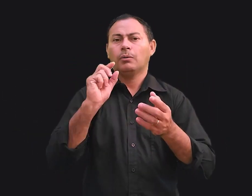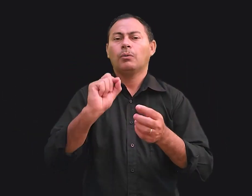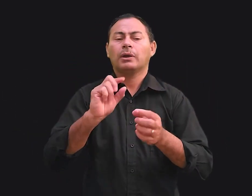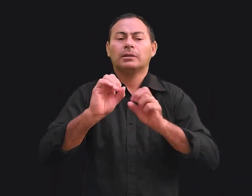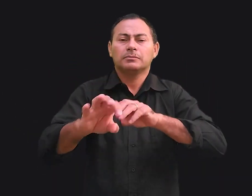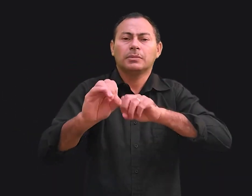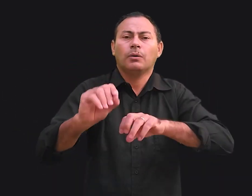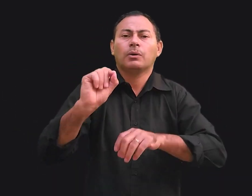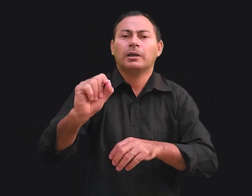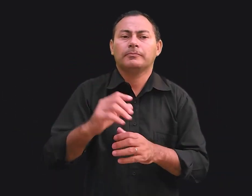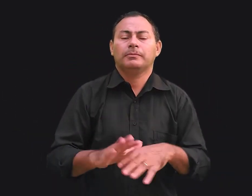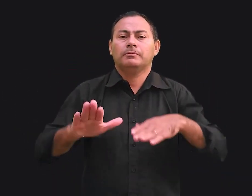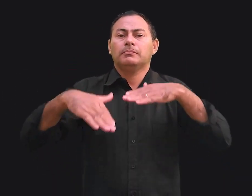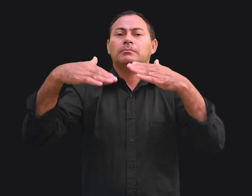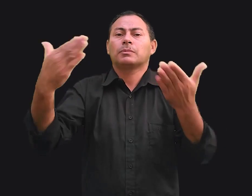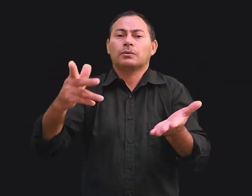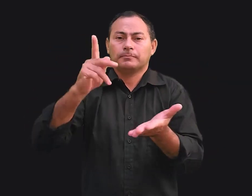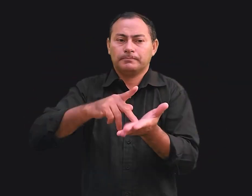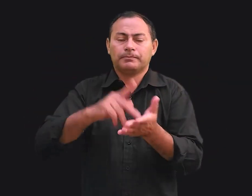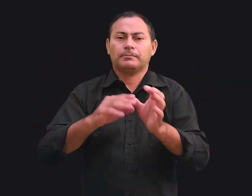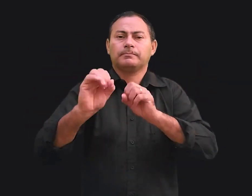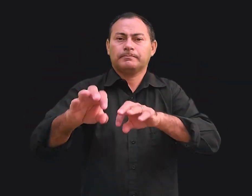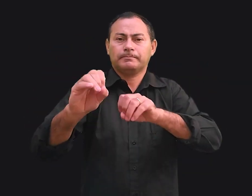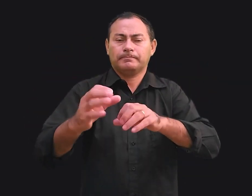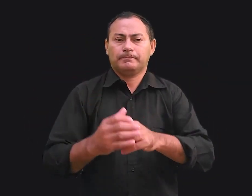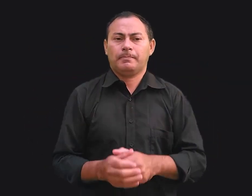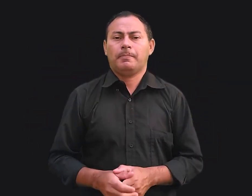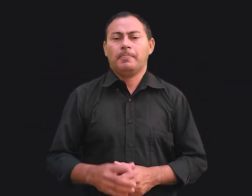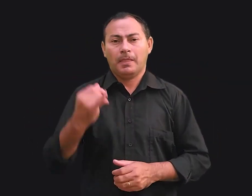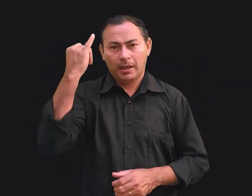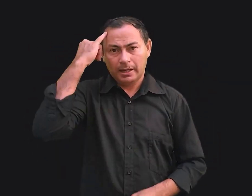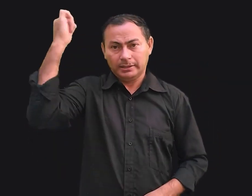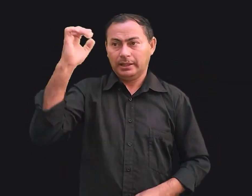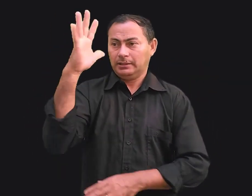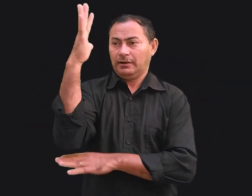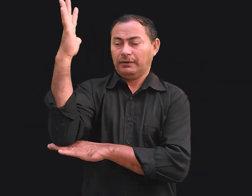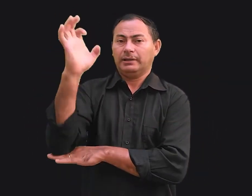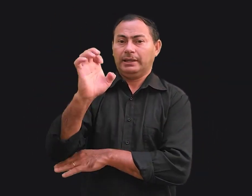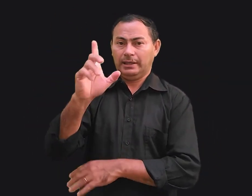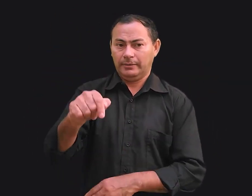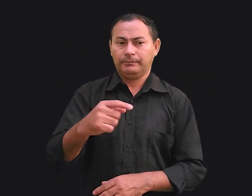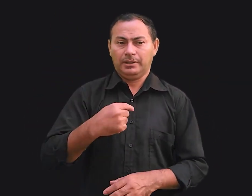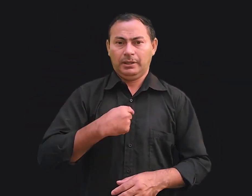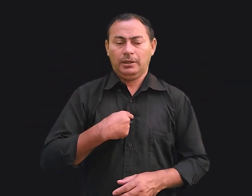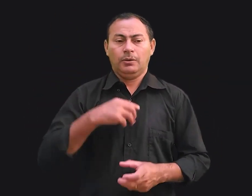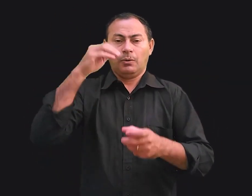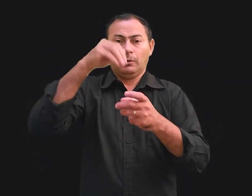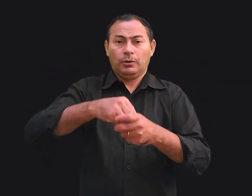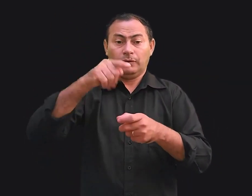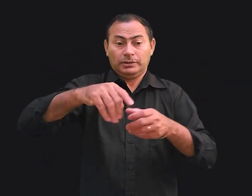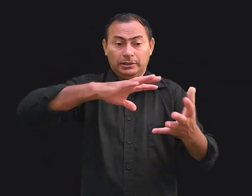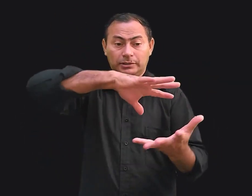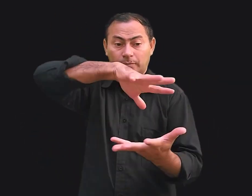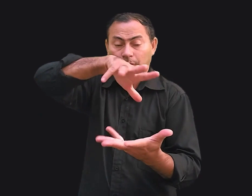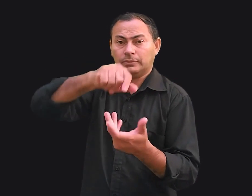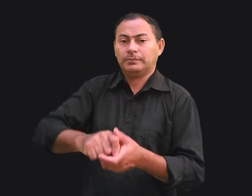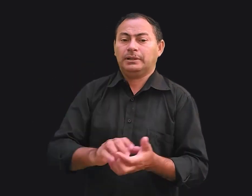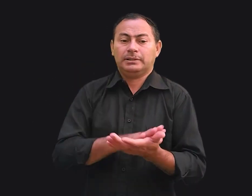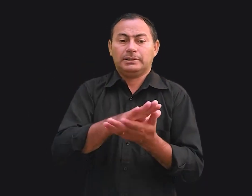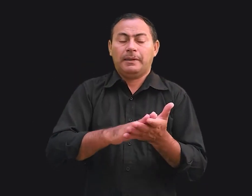ela está ensinando, hein? Qual é a verdade que ela ensina? A ideia da árvore é a seguinte. Eu coloco você neste mundo. Sei melhor